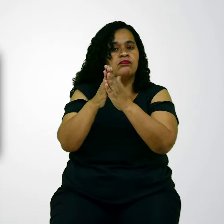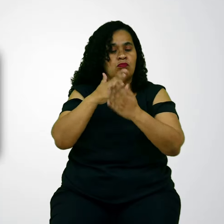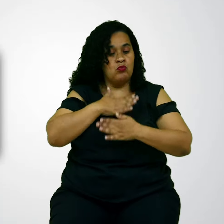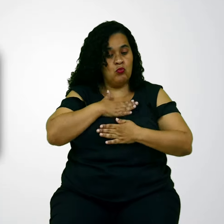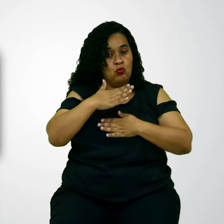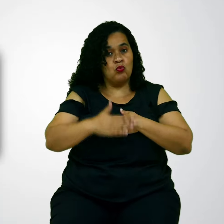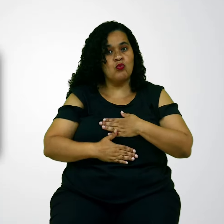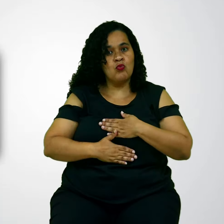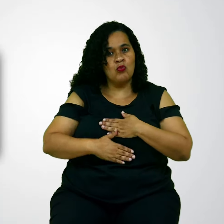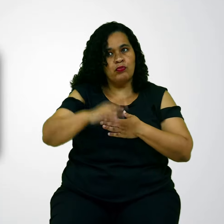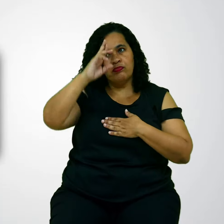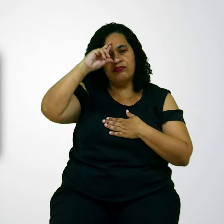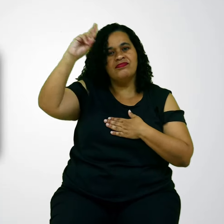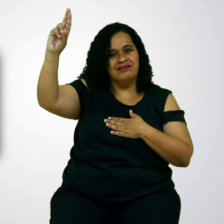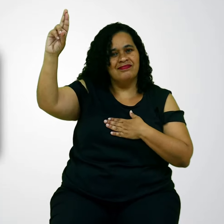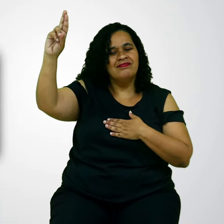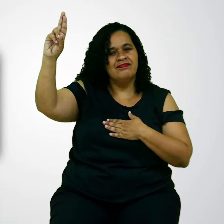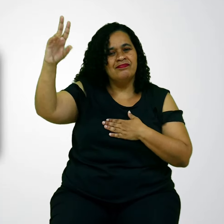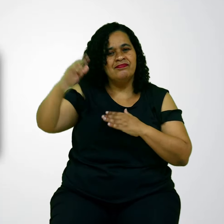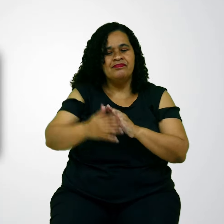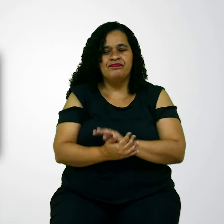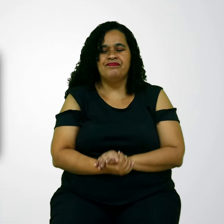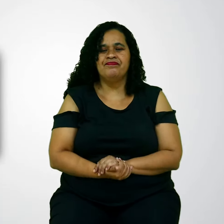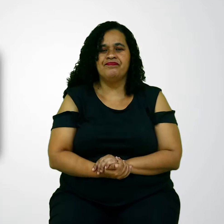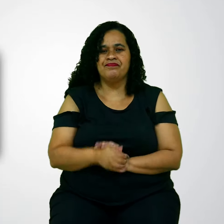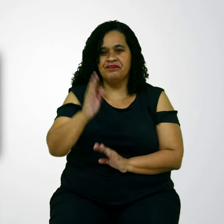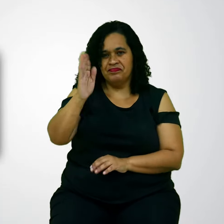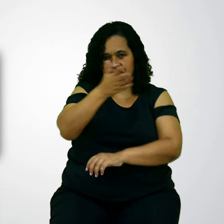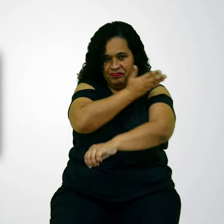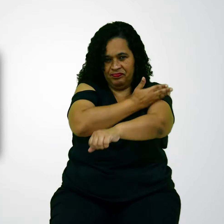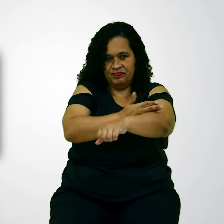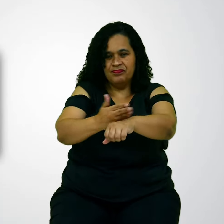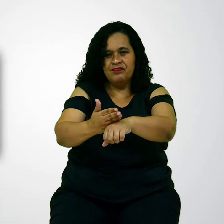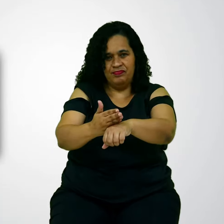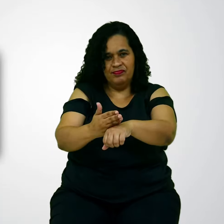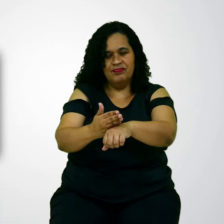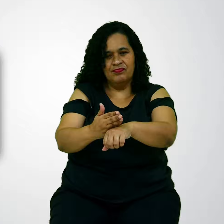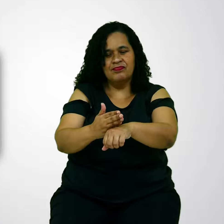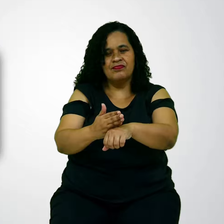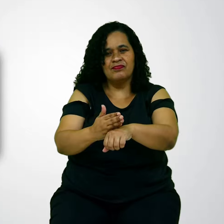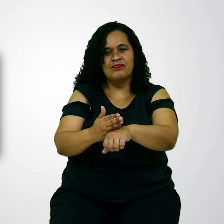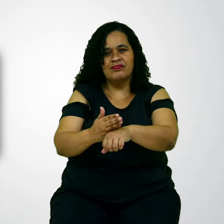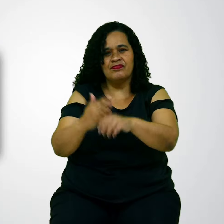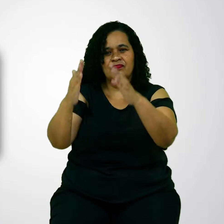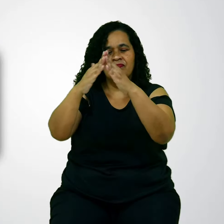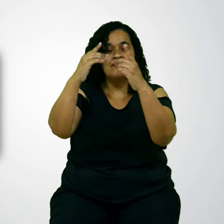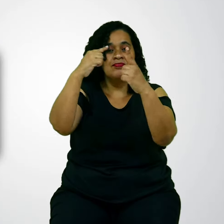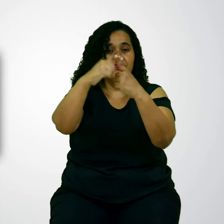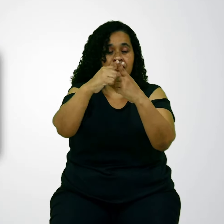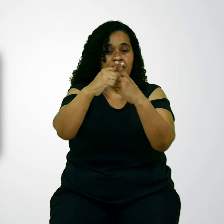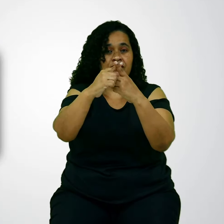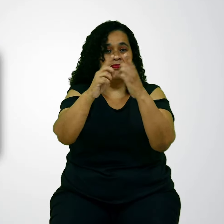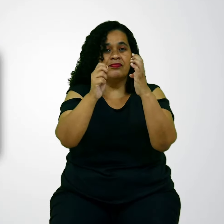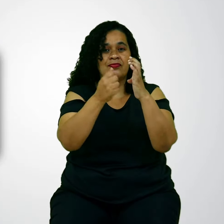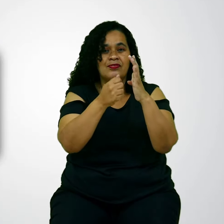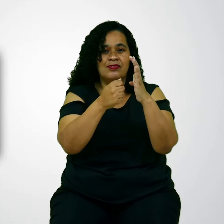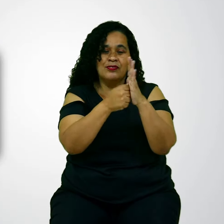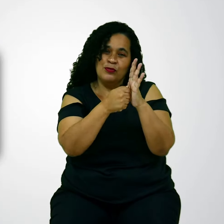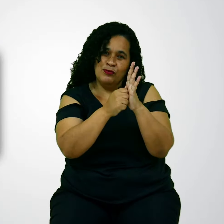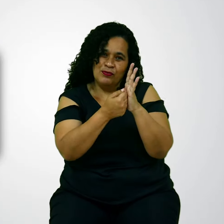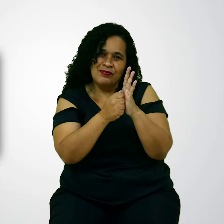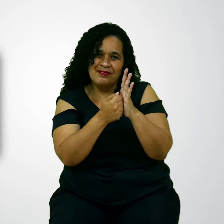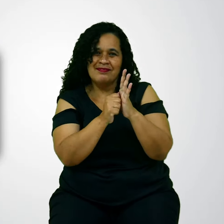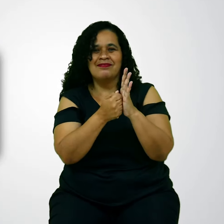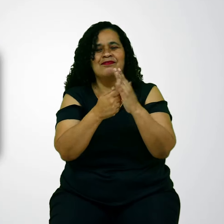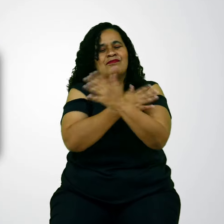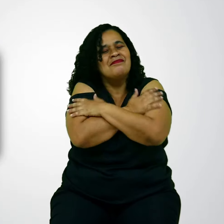tenho um costume lá na minha comunidade, lá onde eu frequento, a igreja do Alvorada. Um abraço para os irmãos do Alvorada, que estão sempre acompanhando. O